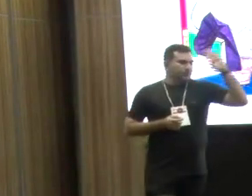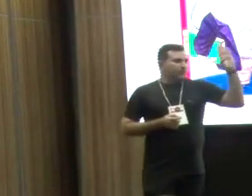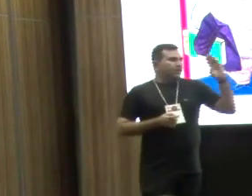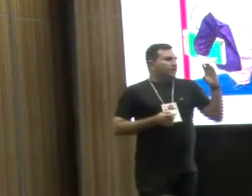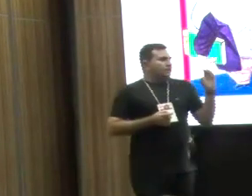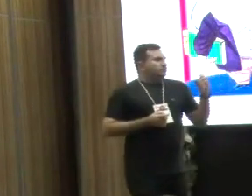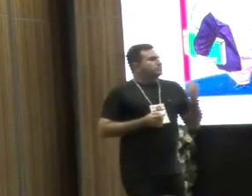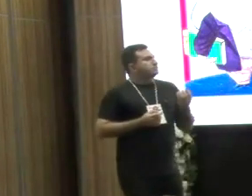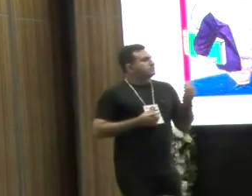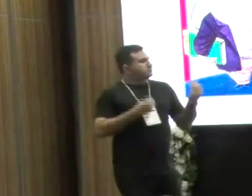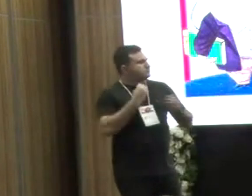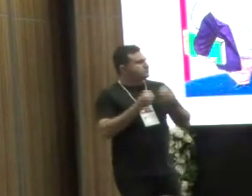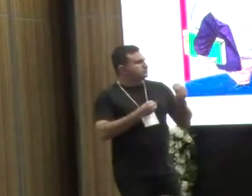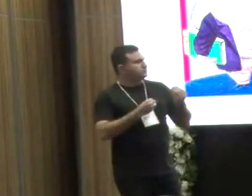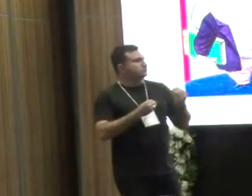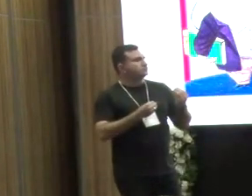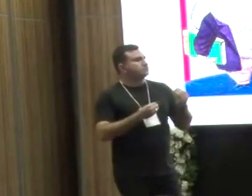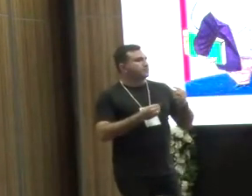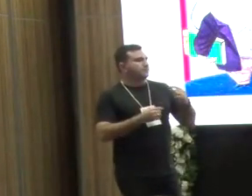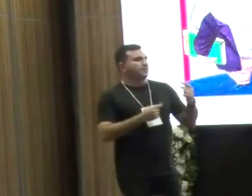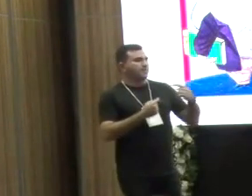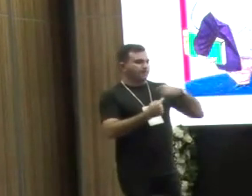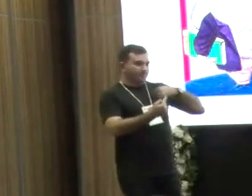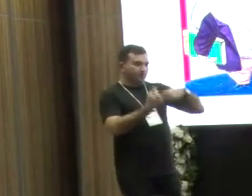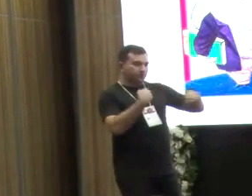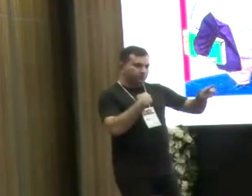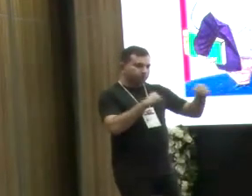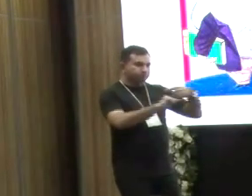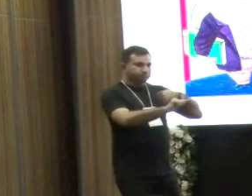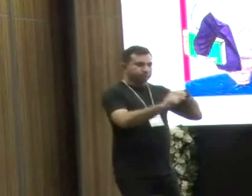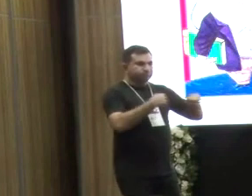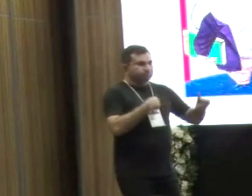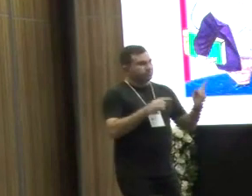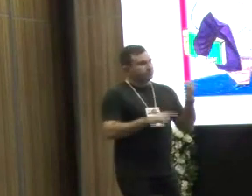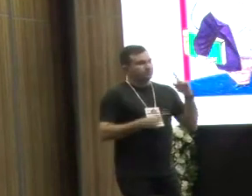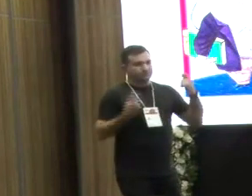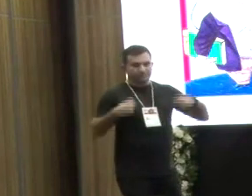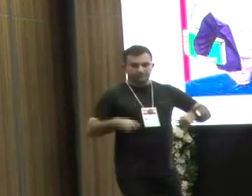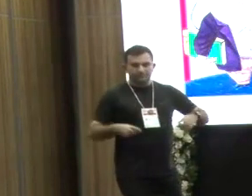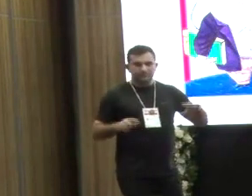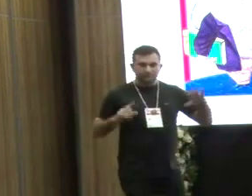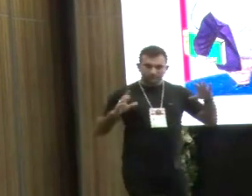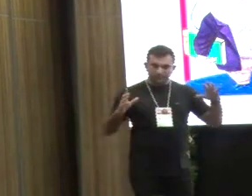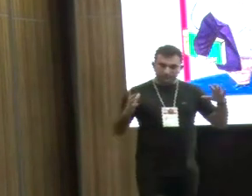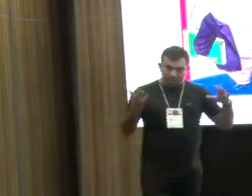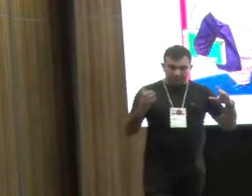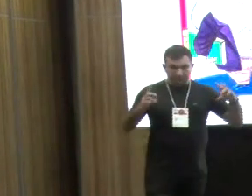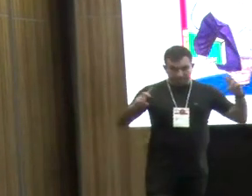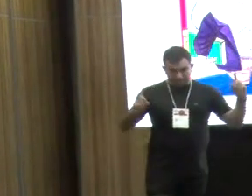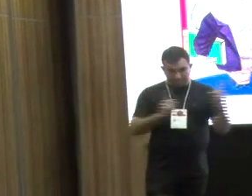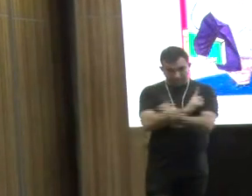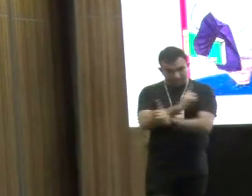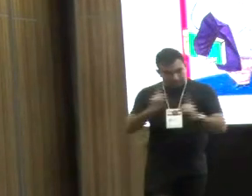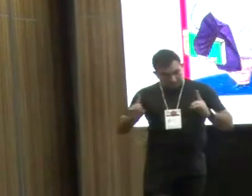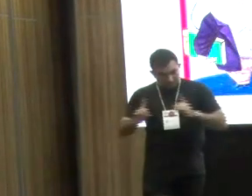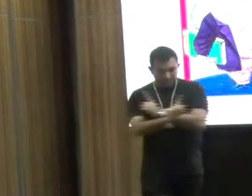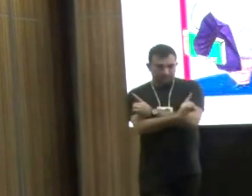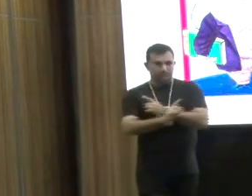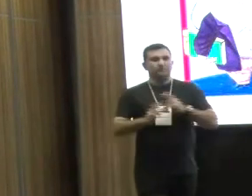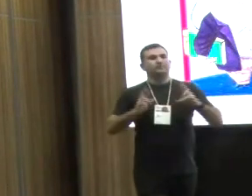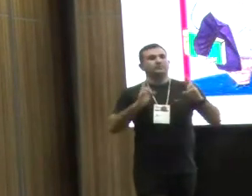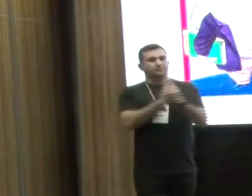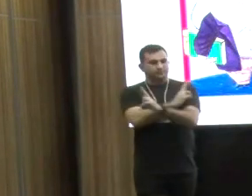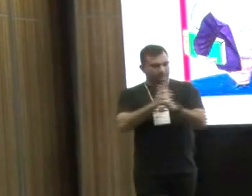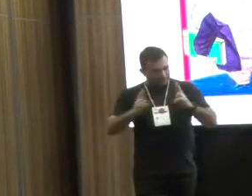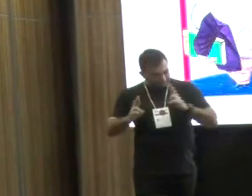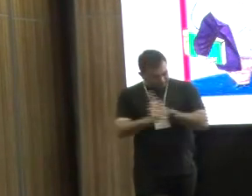dá do indivíduo para ele mesmo. Só se dá por meio de uma ação dialógica. Então, a tríade